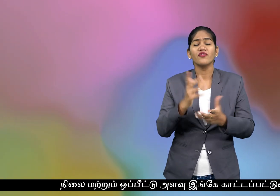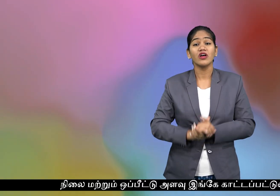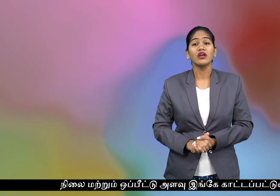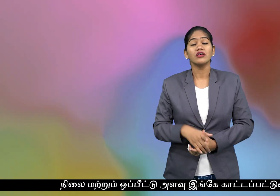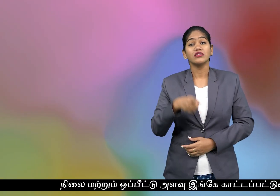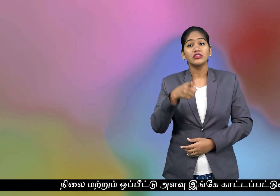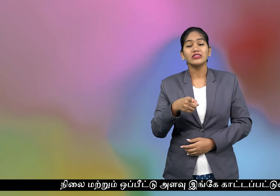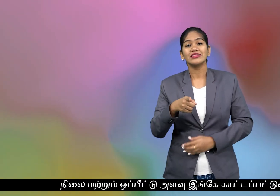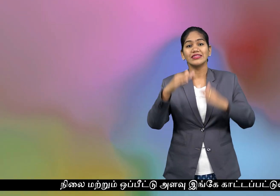இங்கே காட்டப்பட்டுள்ளது.